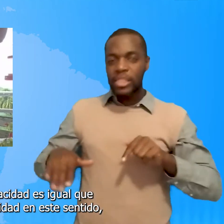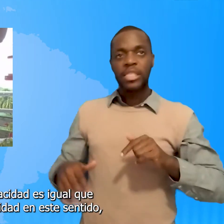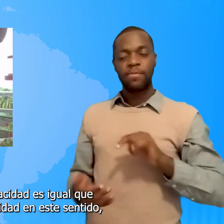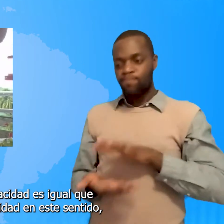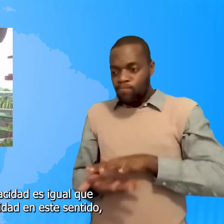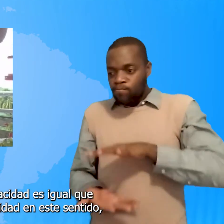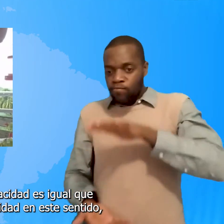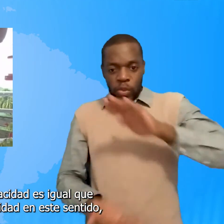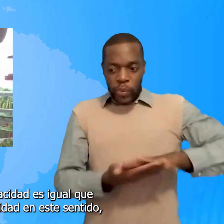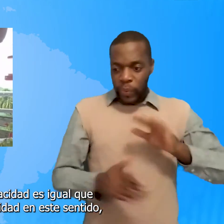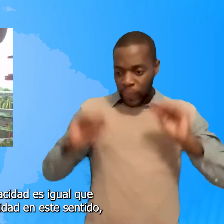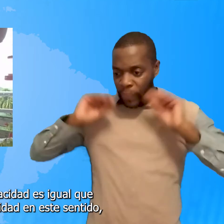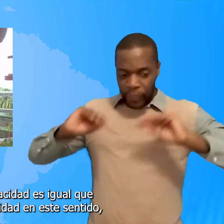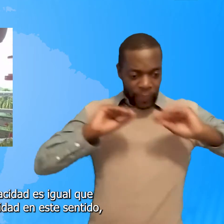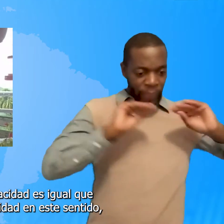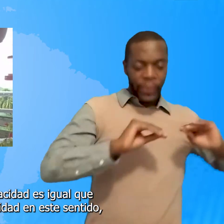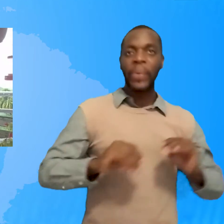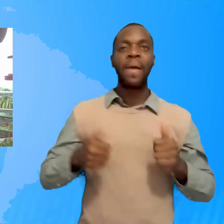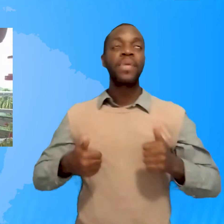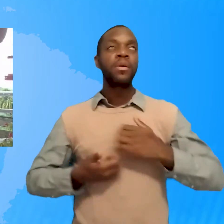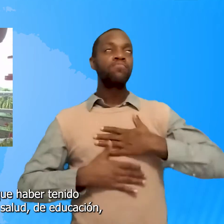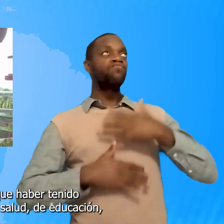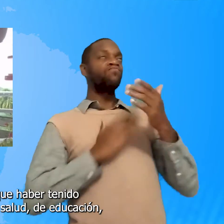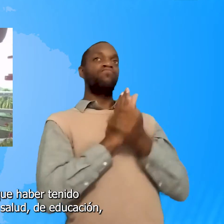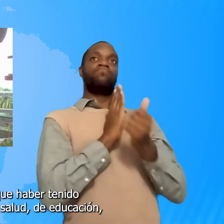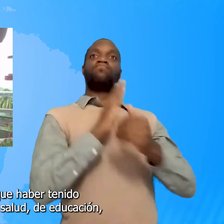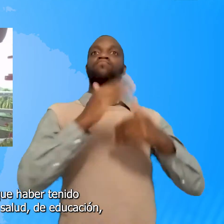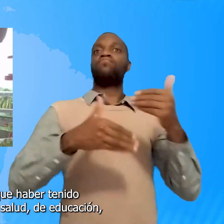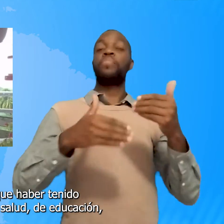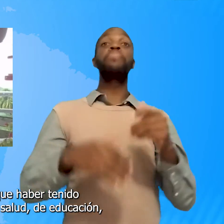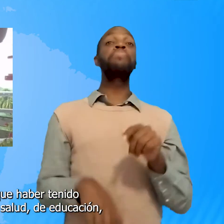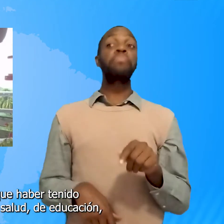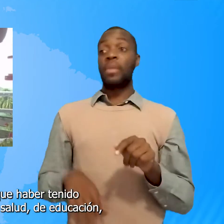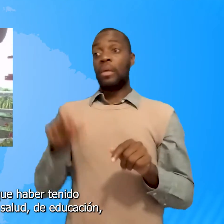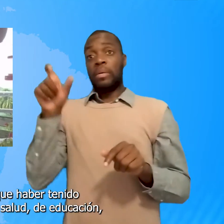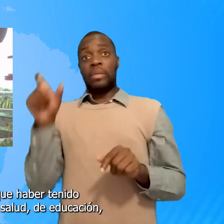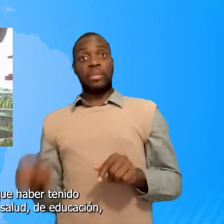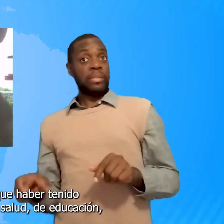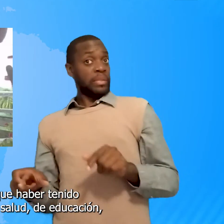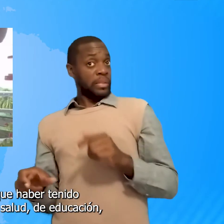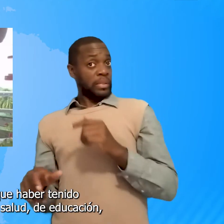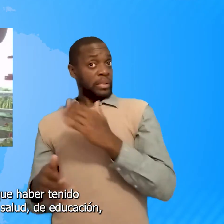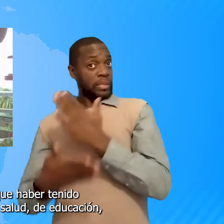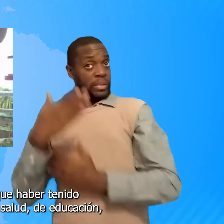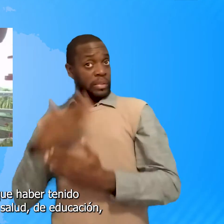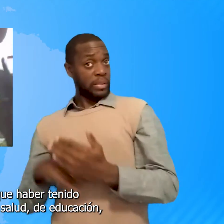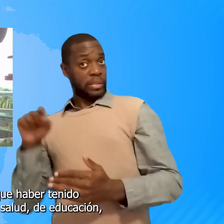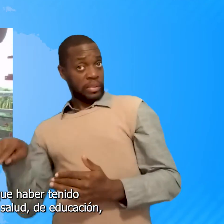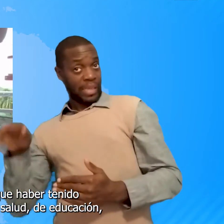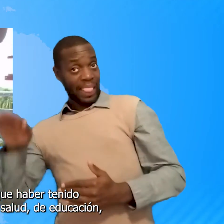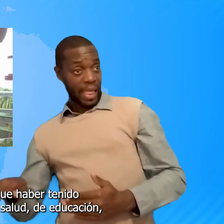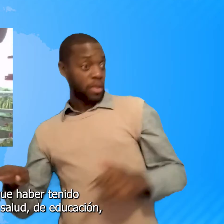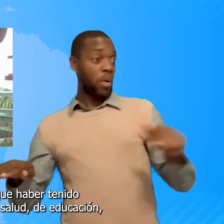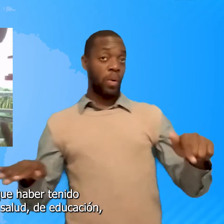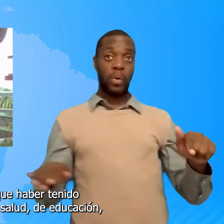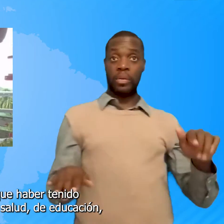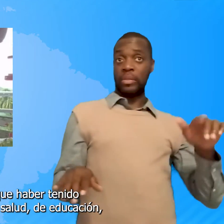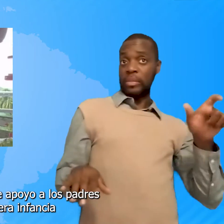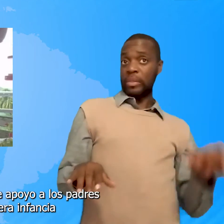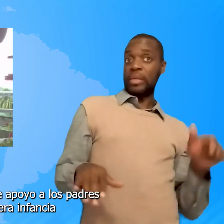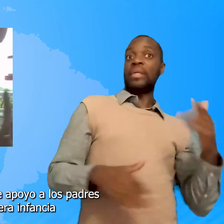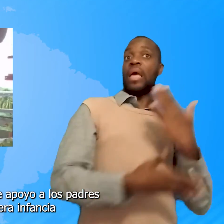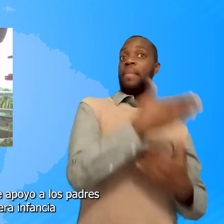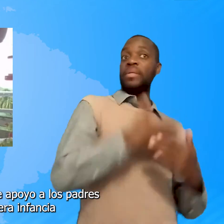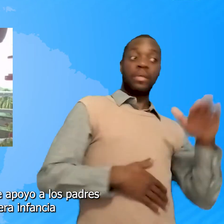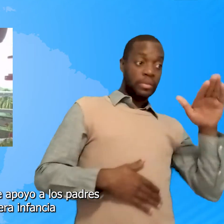igual que un niño sin discapacidad en este sentido. Entonces tiene que haber tenido todos los apoyos de salud, de educación,